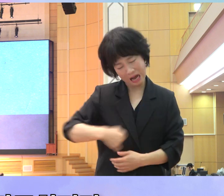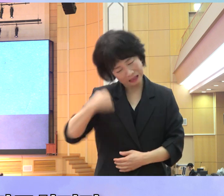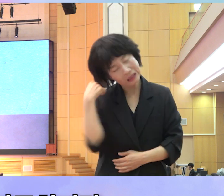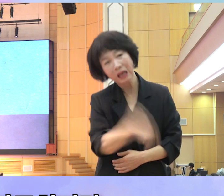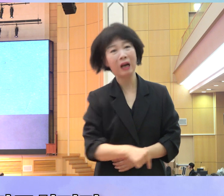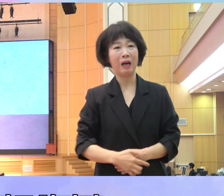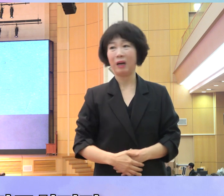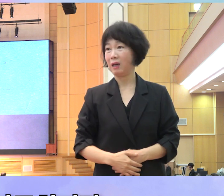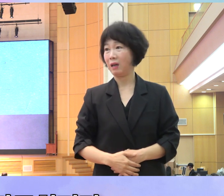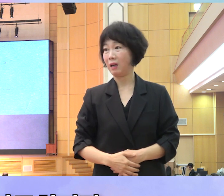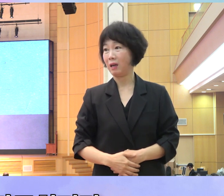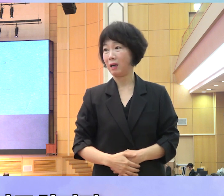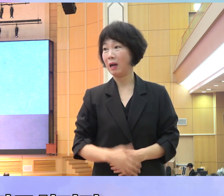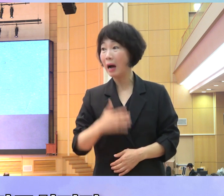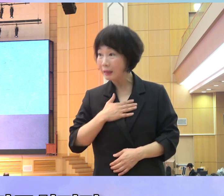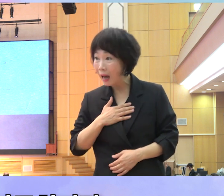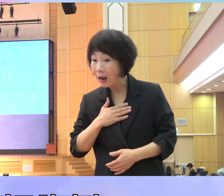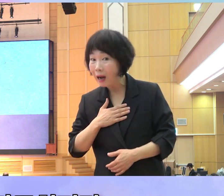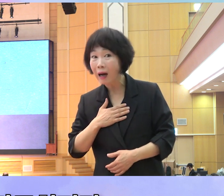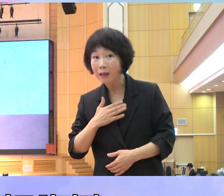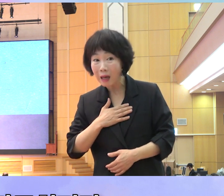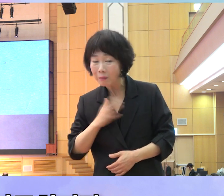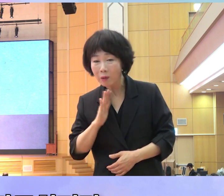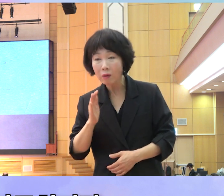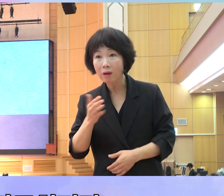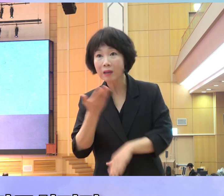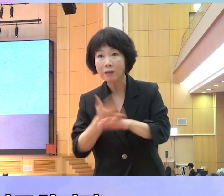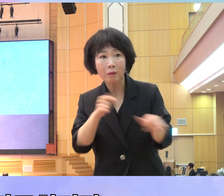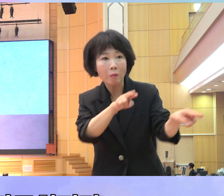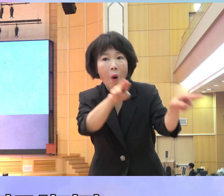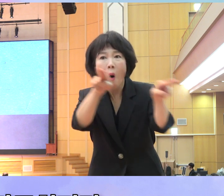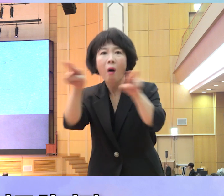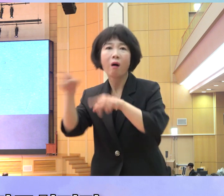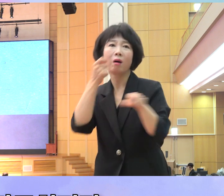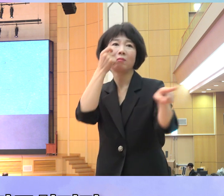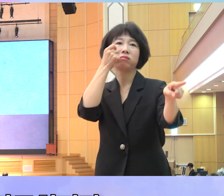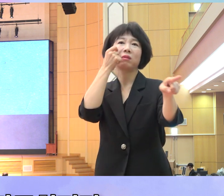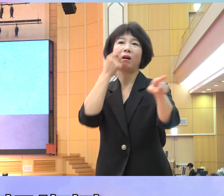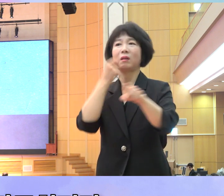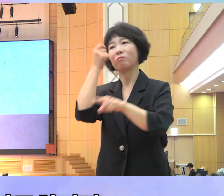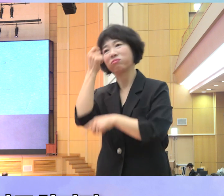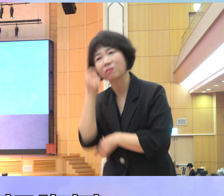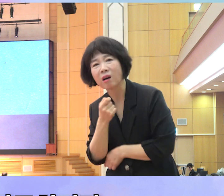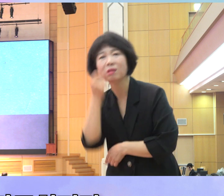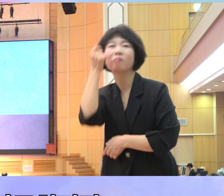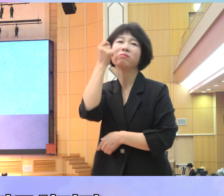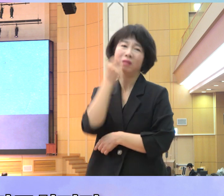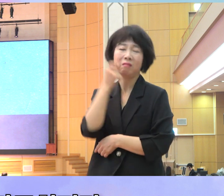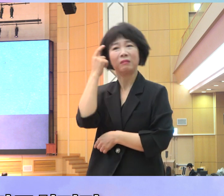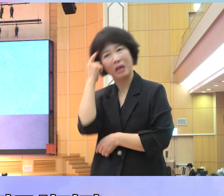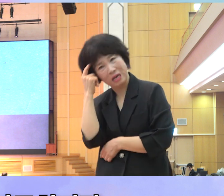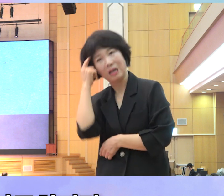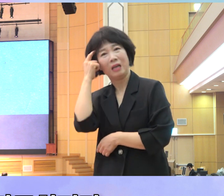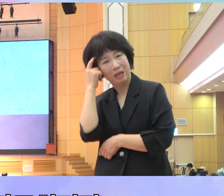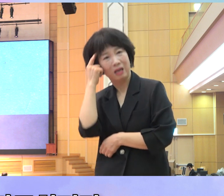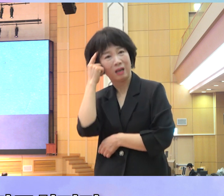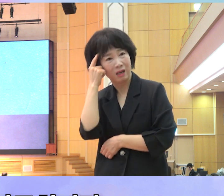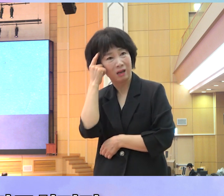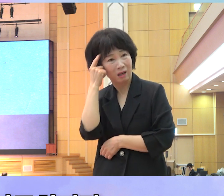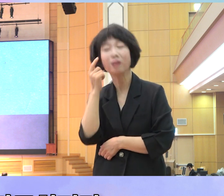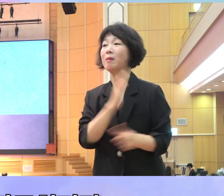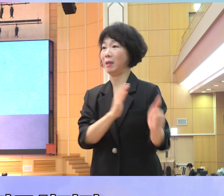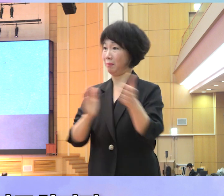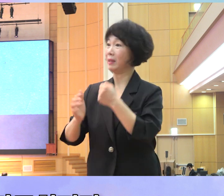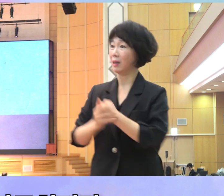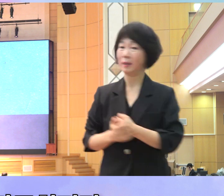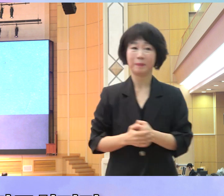타인에게는 어때요? 너무 조건이 까다로워요. 만약에 내가 예수님이었으면 이 세상에 구원받는 사람 한